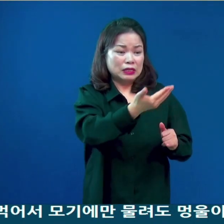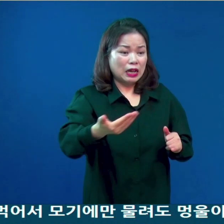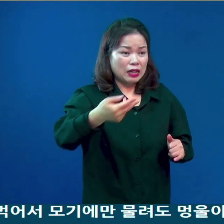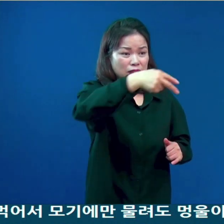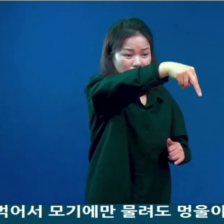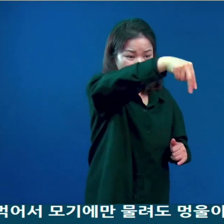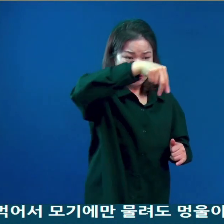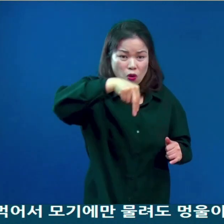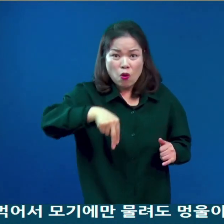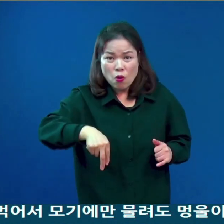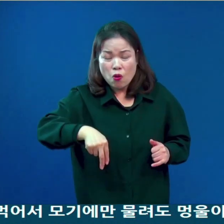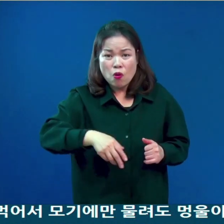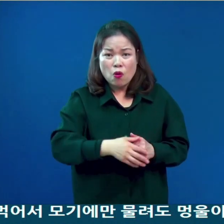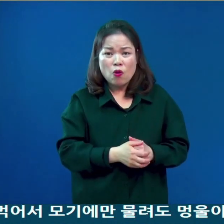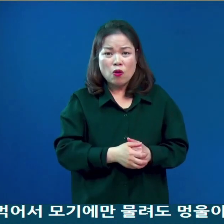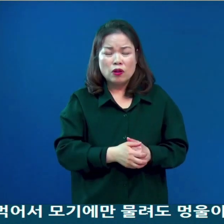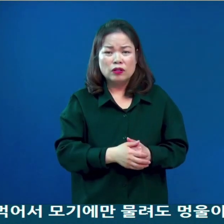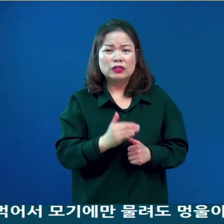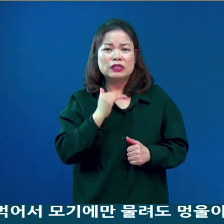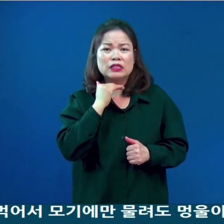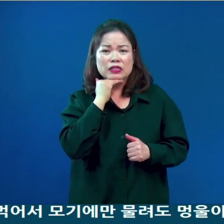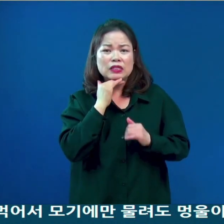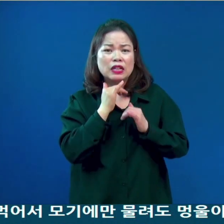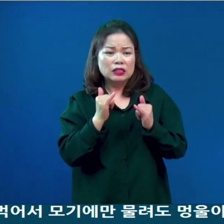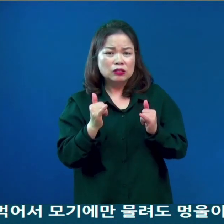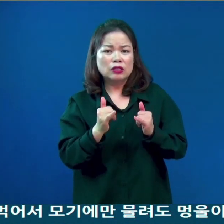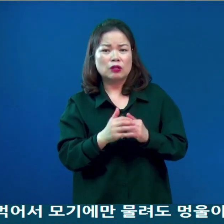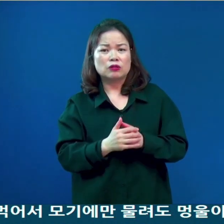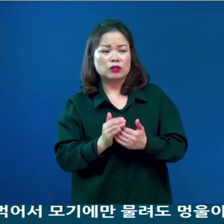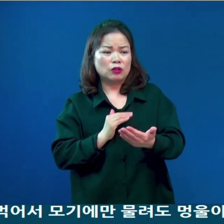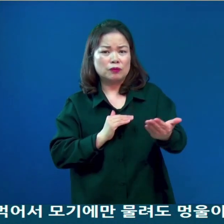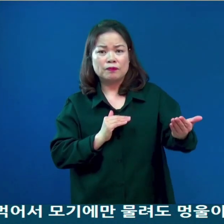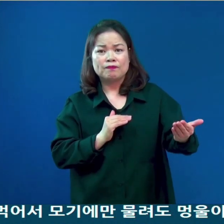그런 자들을 기다리고 있던 사람들이 저희와 같은